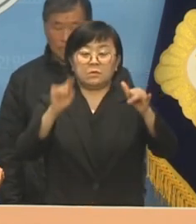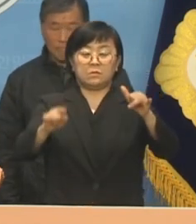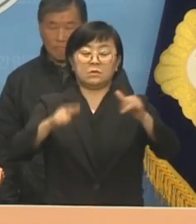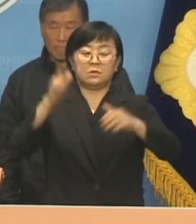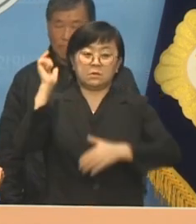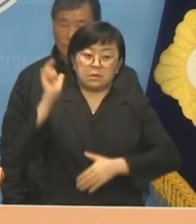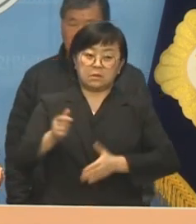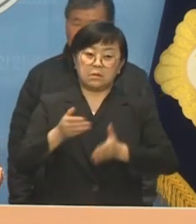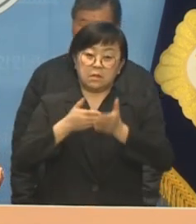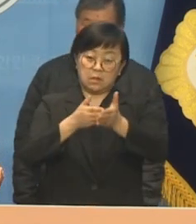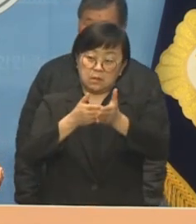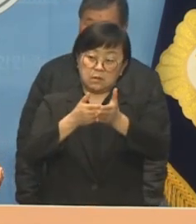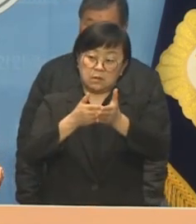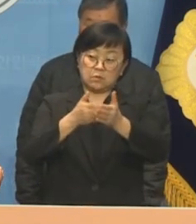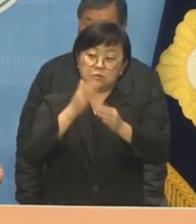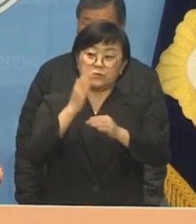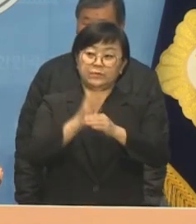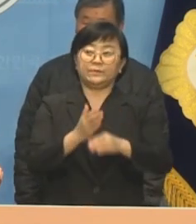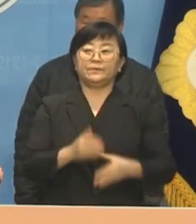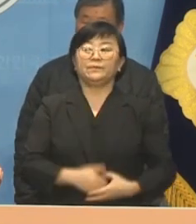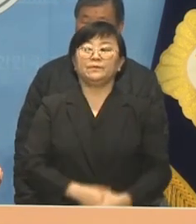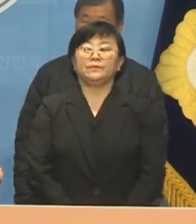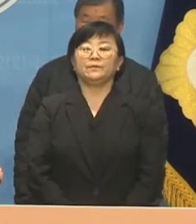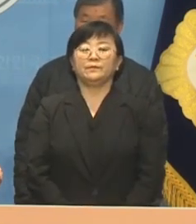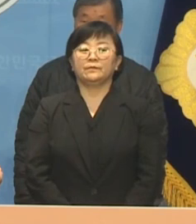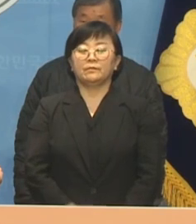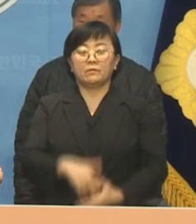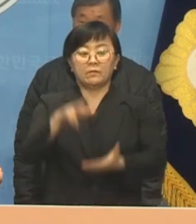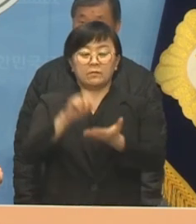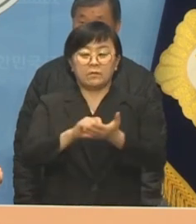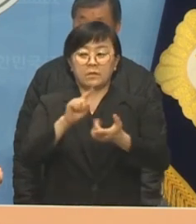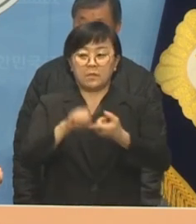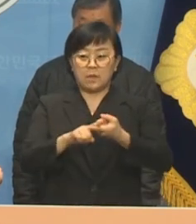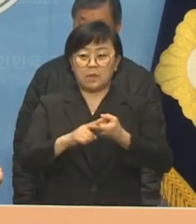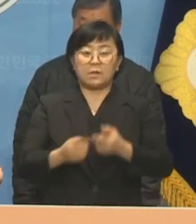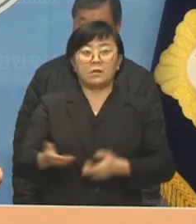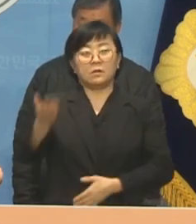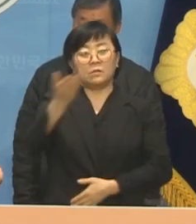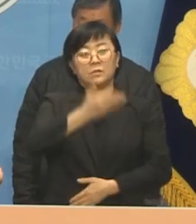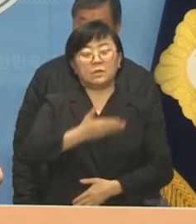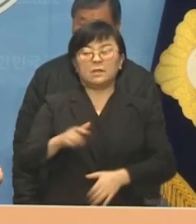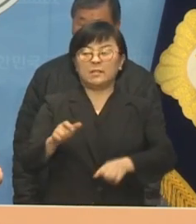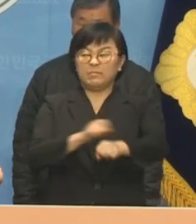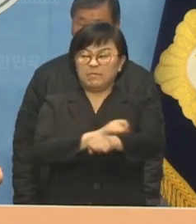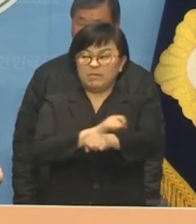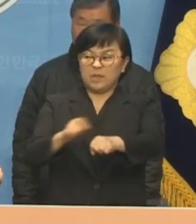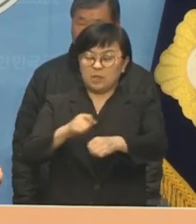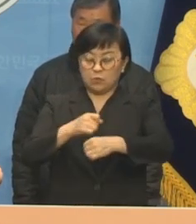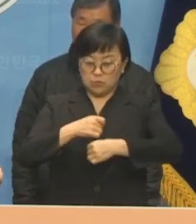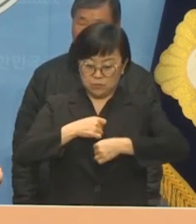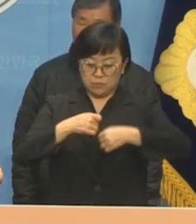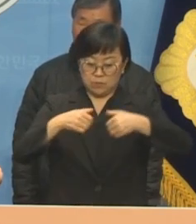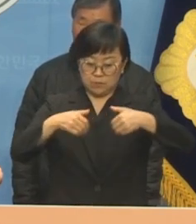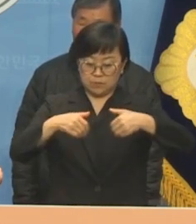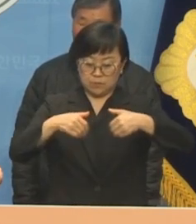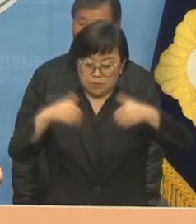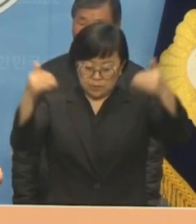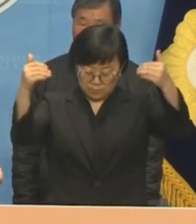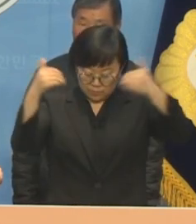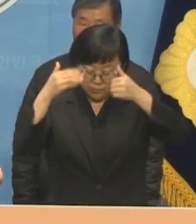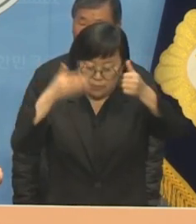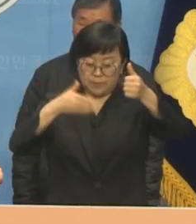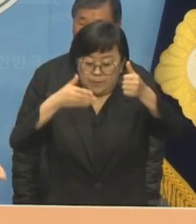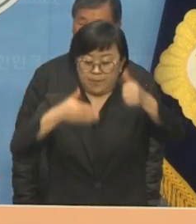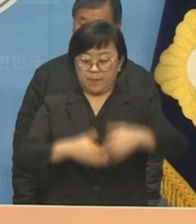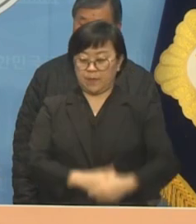강력한 항의를 진행하고 있습니다. 이 문제에 대한 여러분들의 각별한 주의를